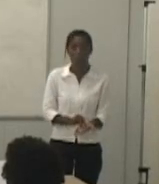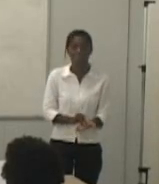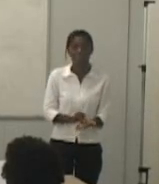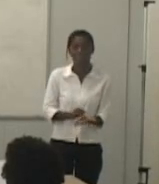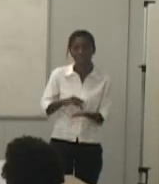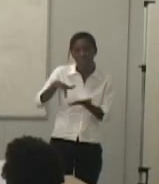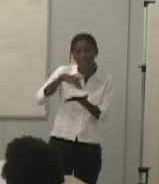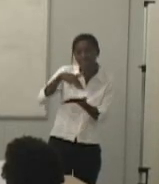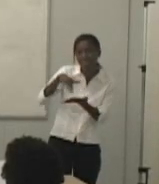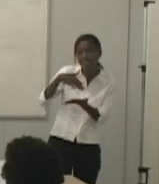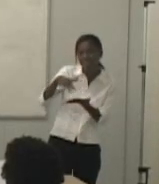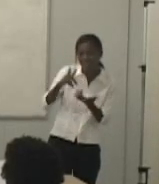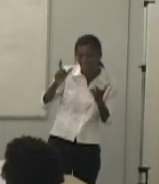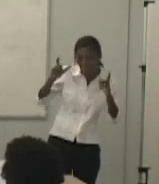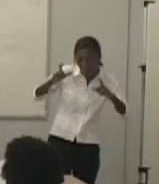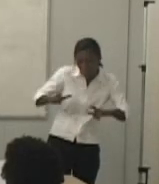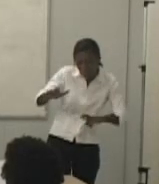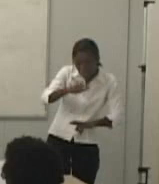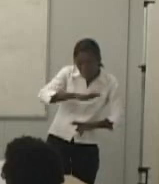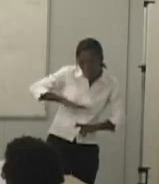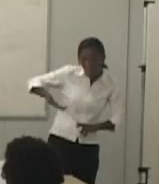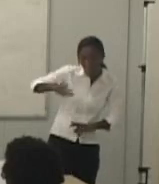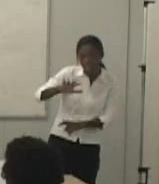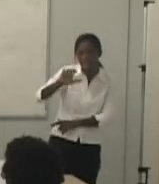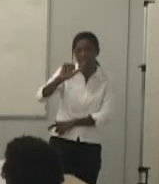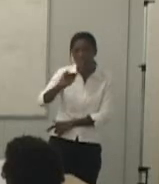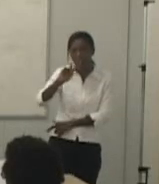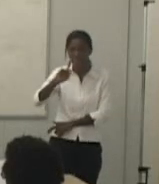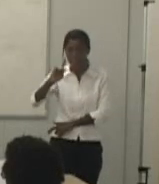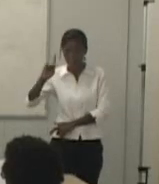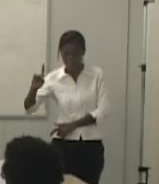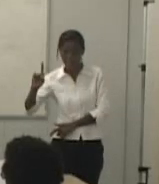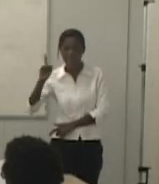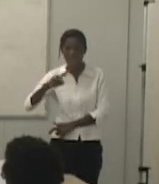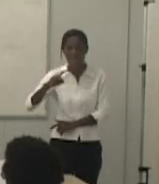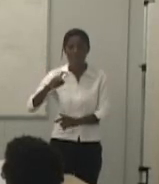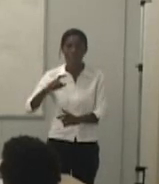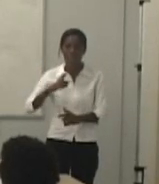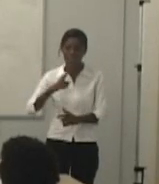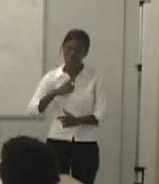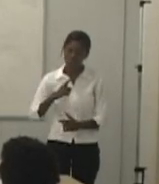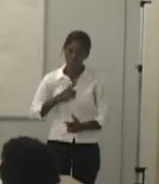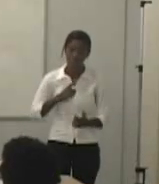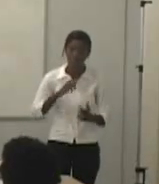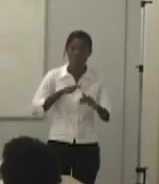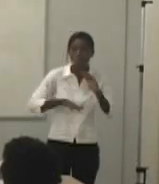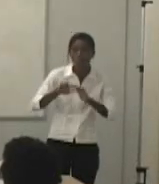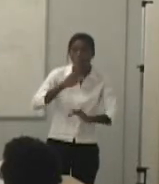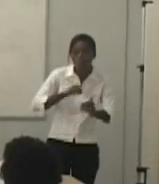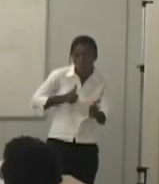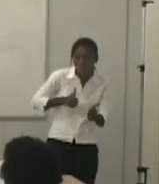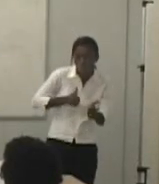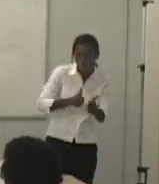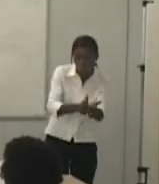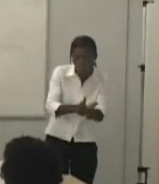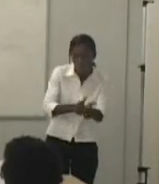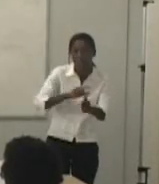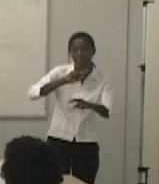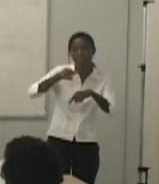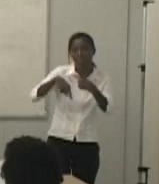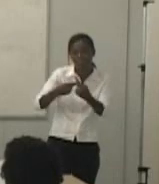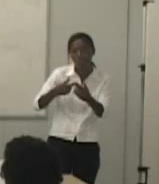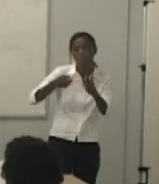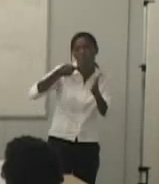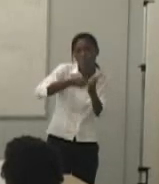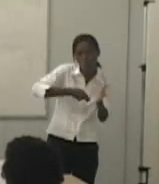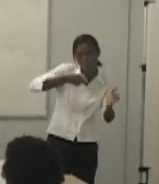de Meio Ambiente é que era uma app uma área de preservação permanente depois de 2 anos de luta para conseguir